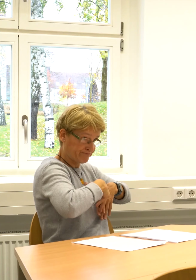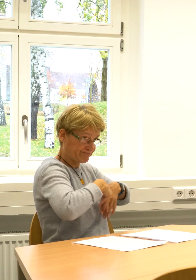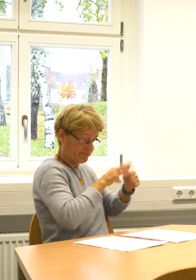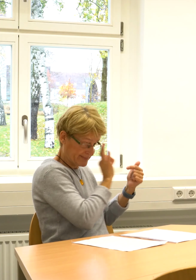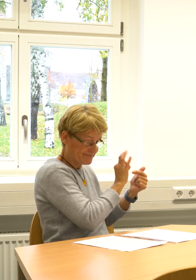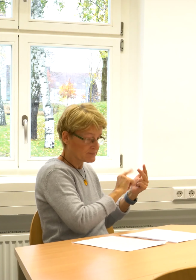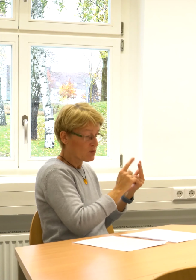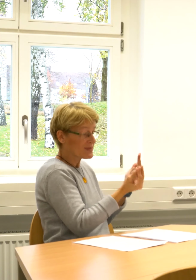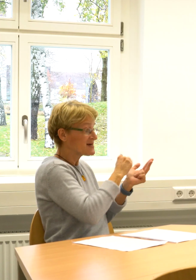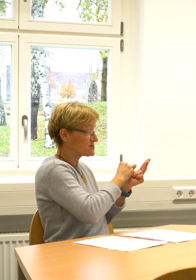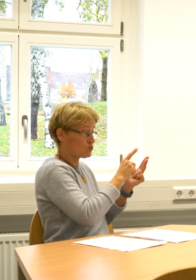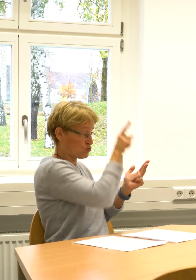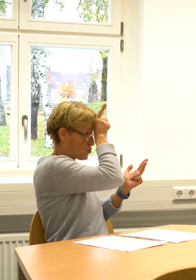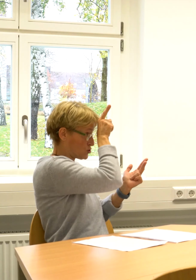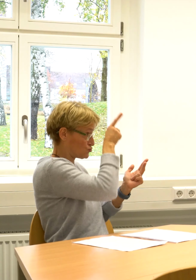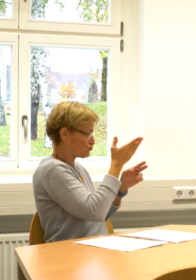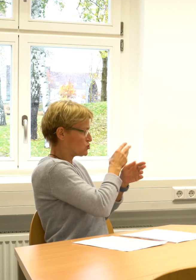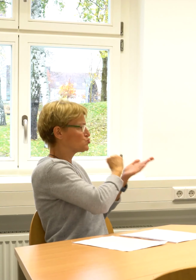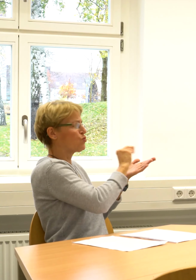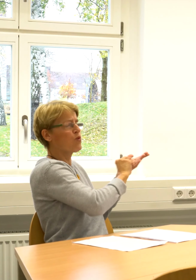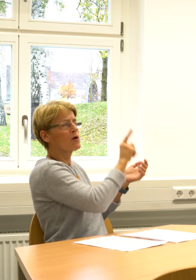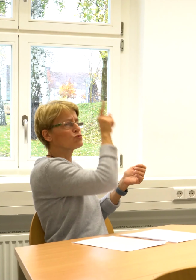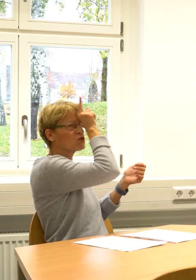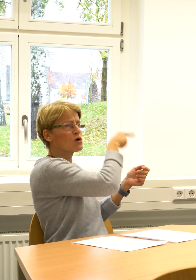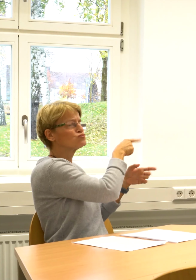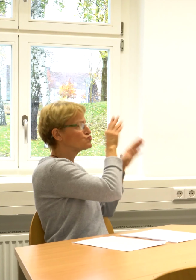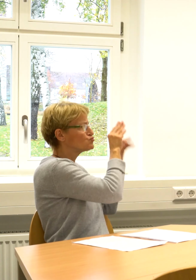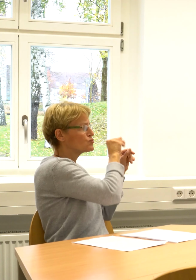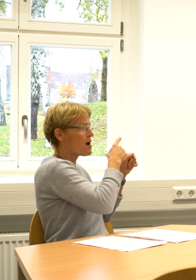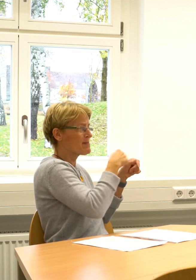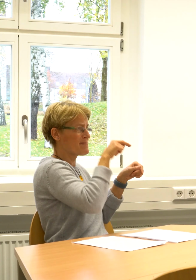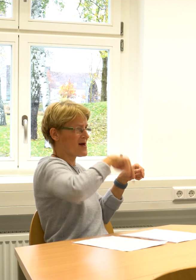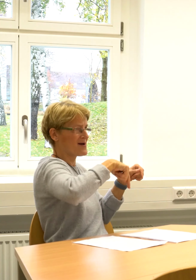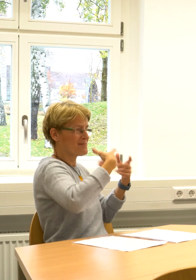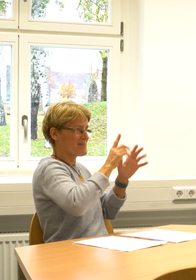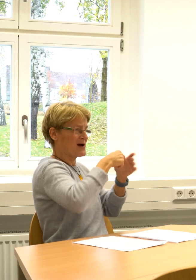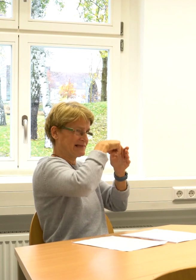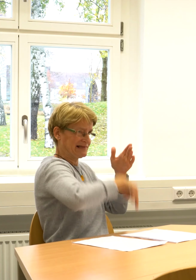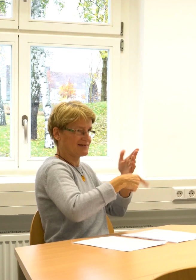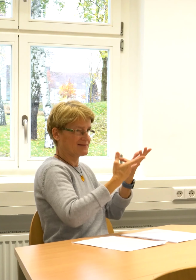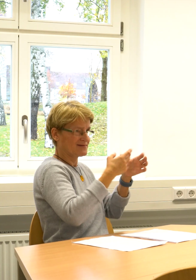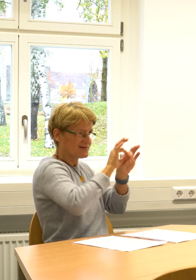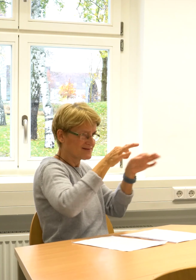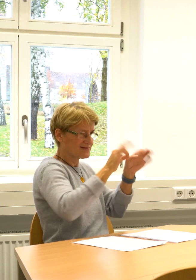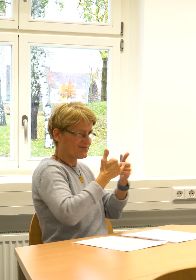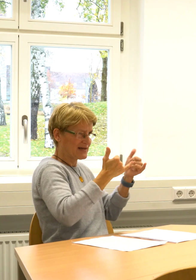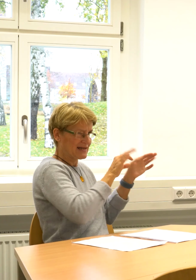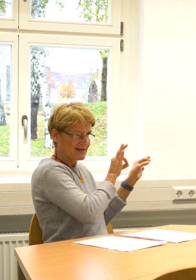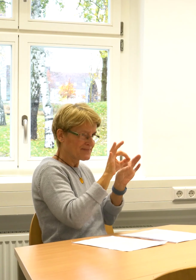verinnerlichen möchten und zusätzlich auch noch in der Schule gut in Deutsch waren und es